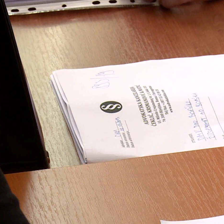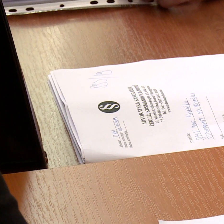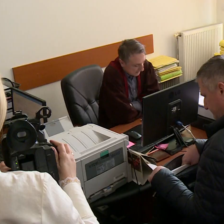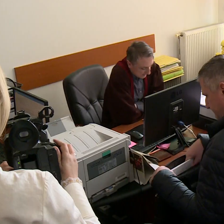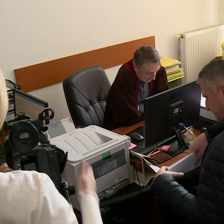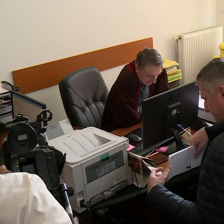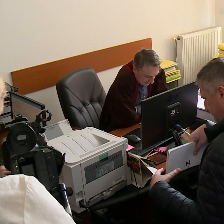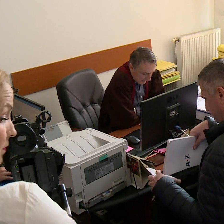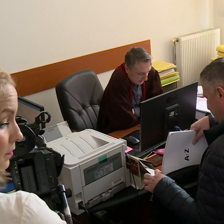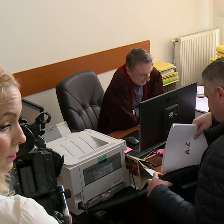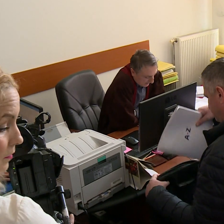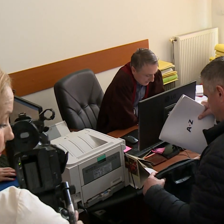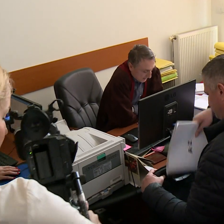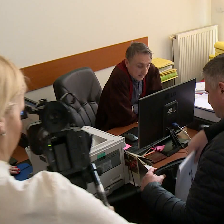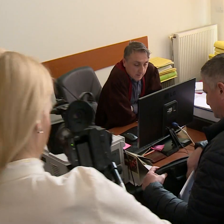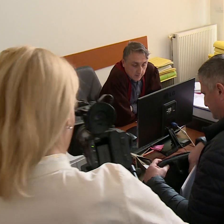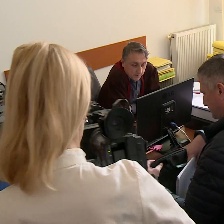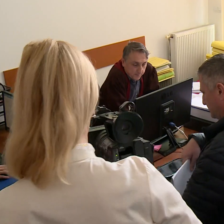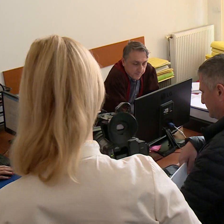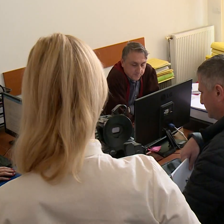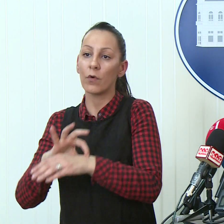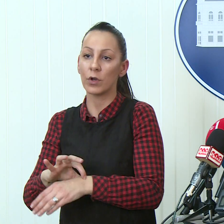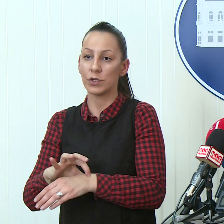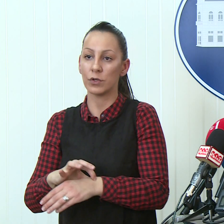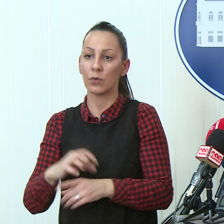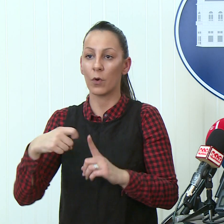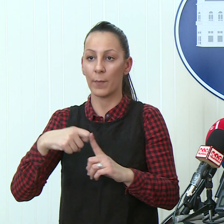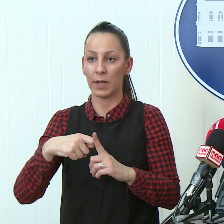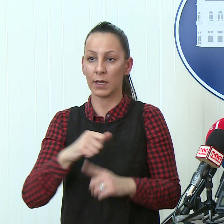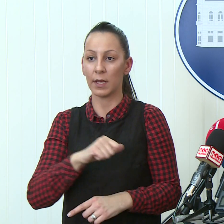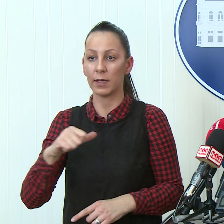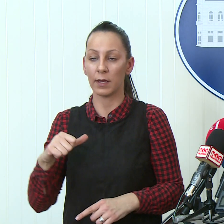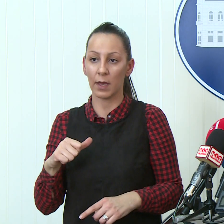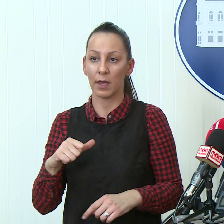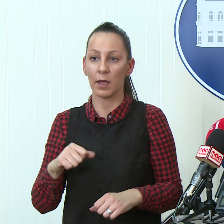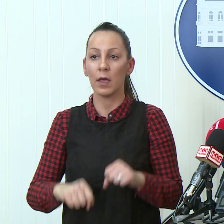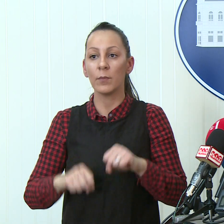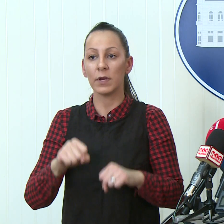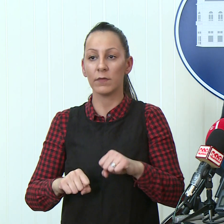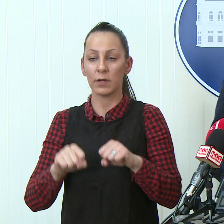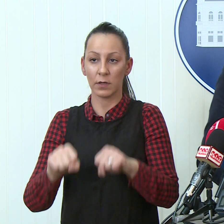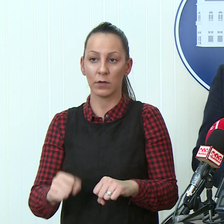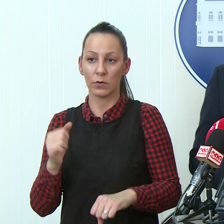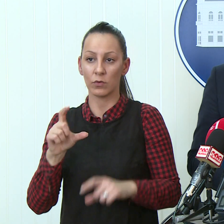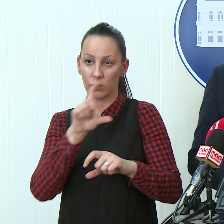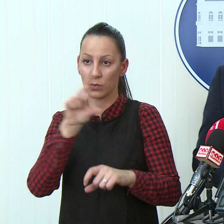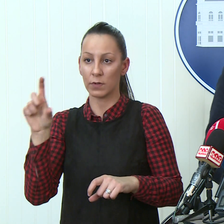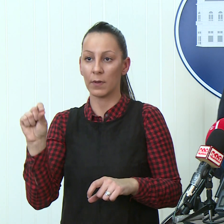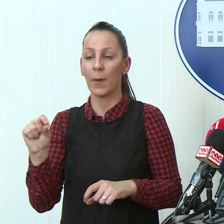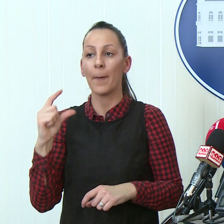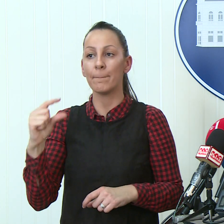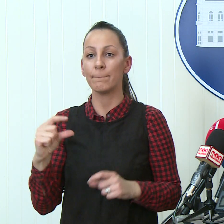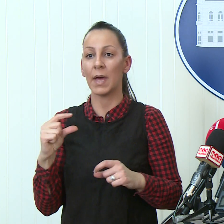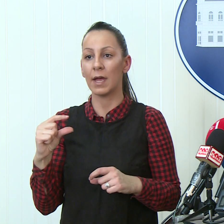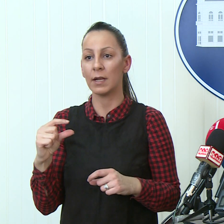Vanekov mlin u Bijeljini koji je zaštićeni spomenik kulture. Mali akcionari u ovom momentu, laički govoreći, imaju zamrznuta prava u